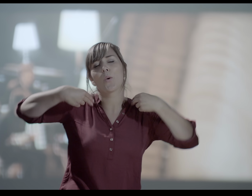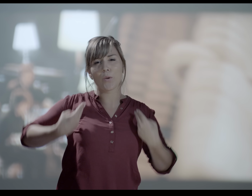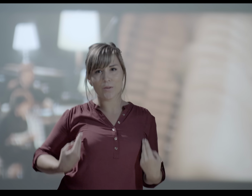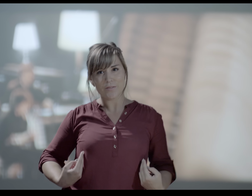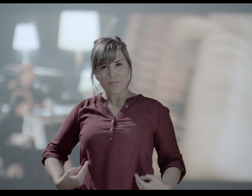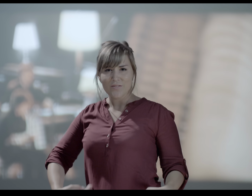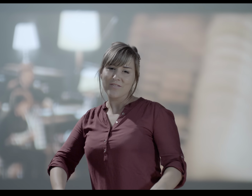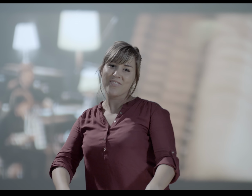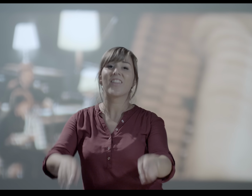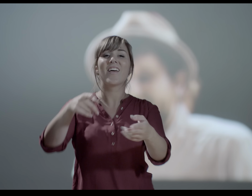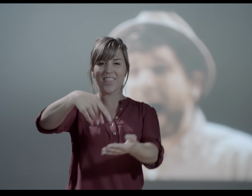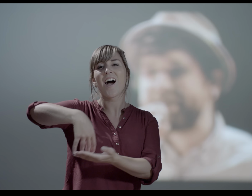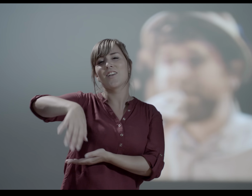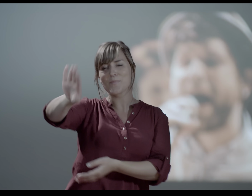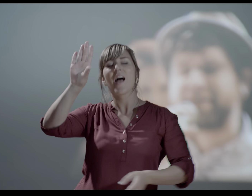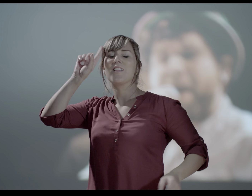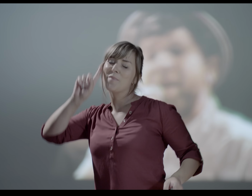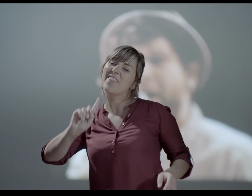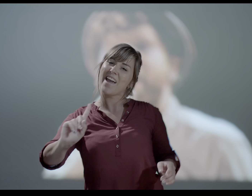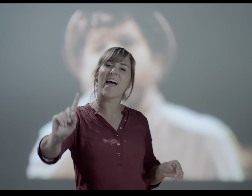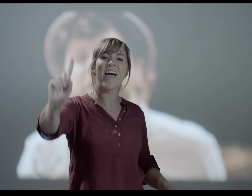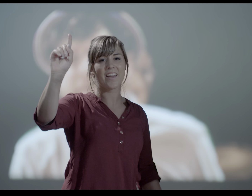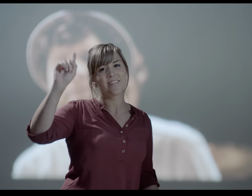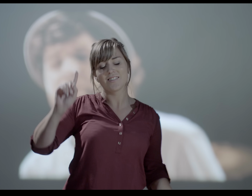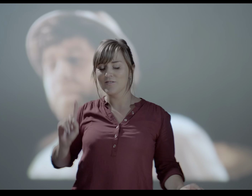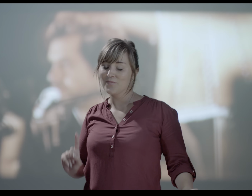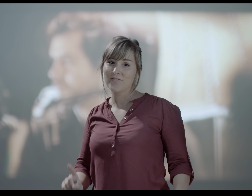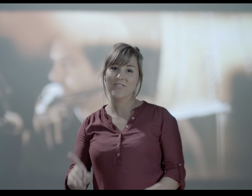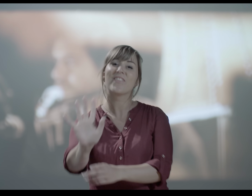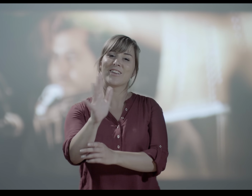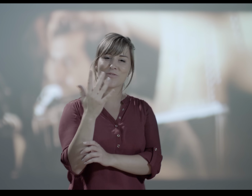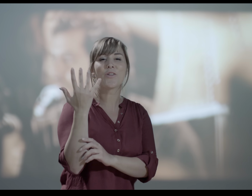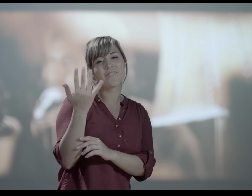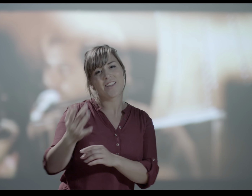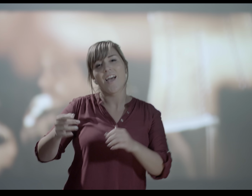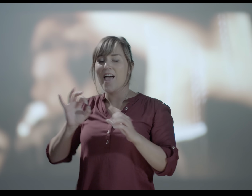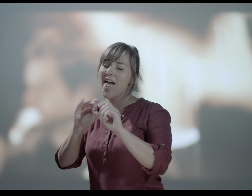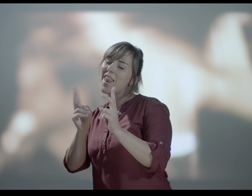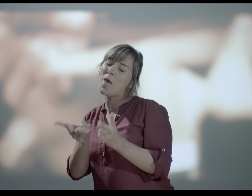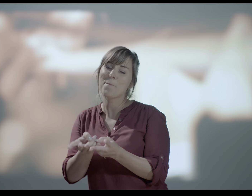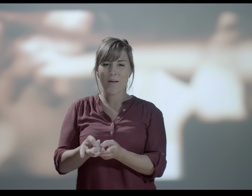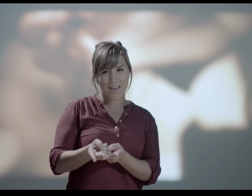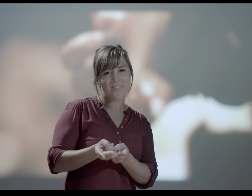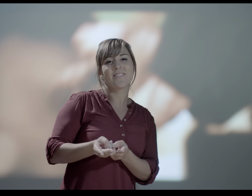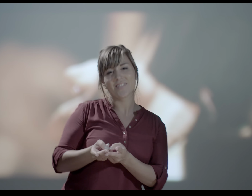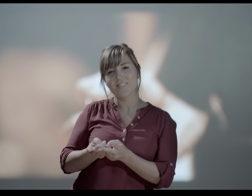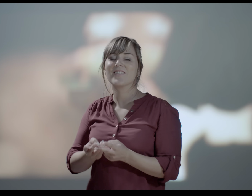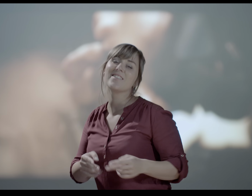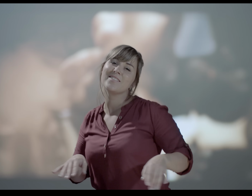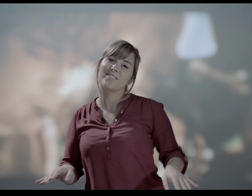Das März, man denkt Das fünfte Element